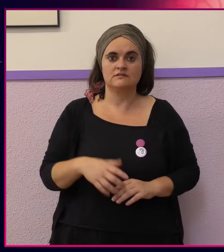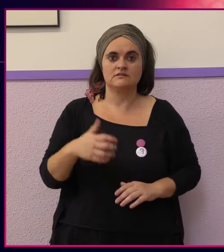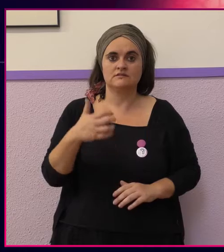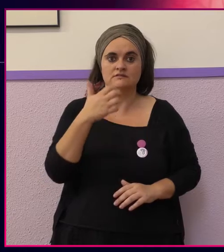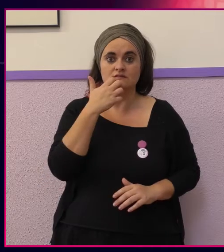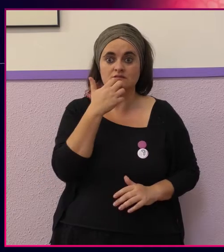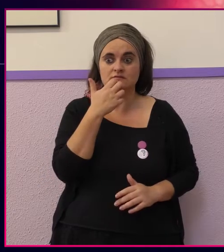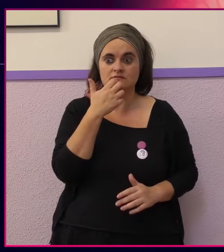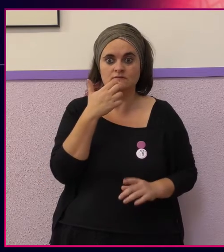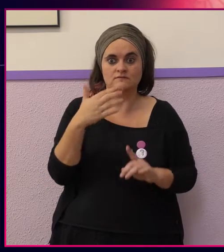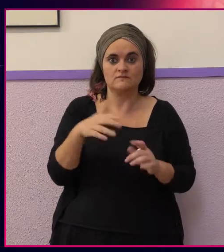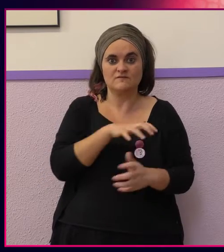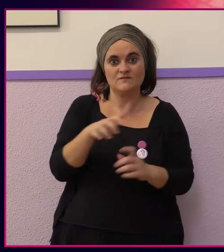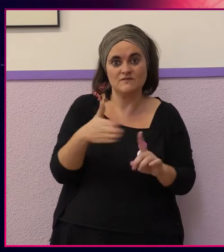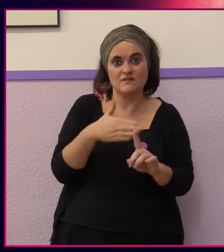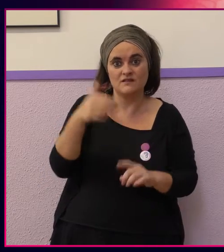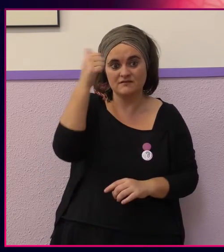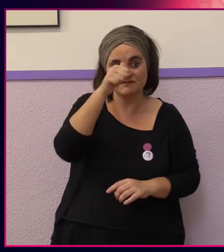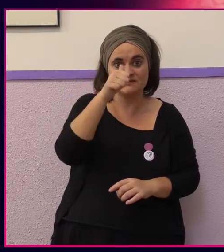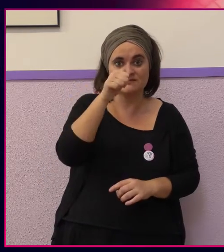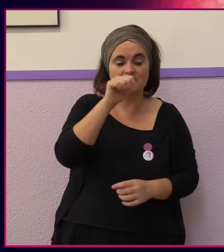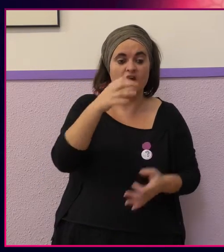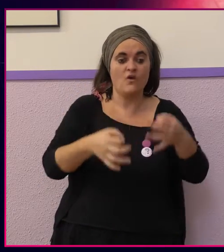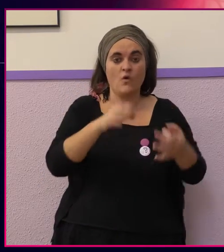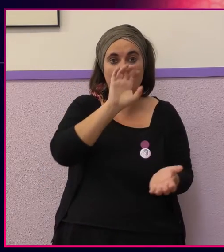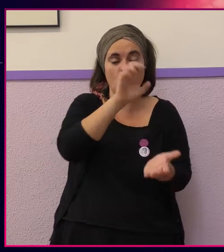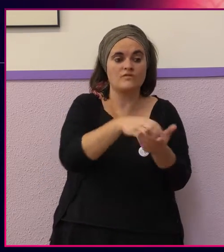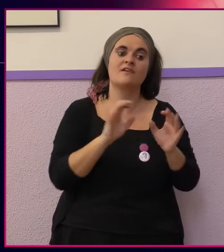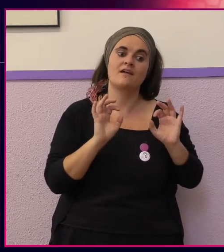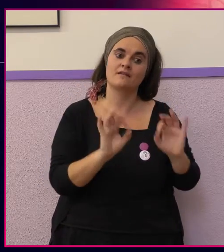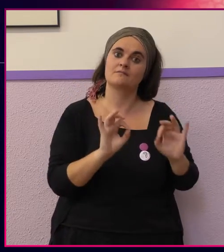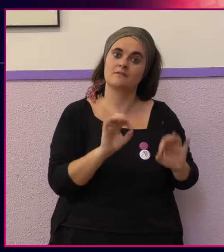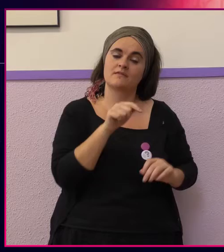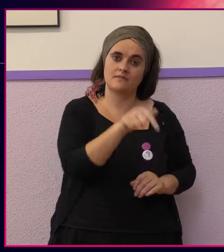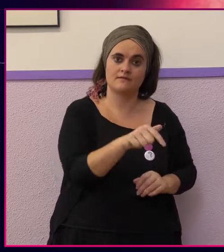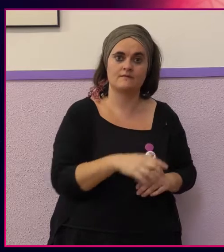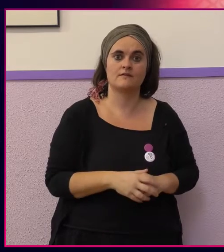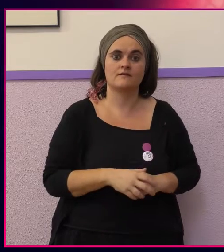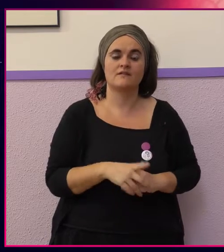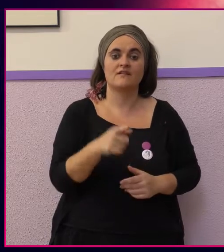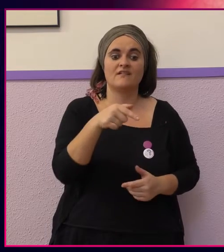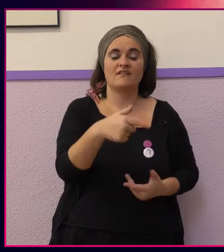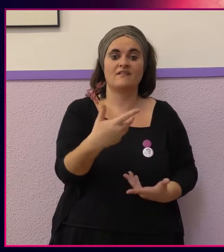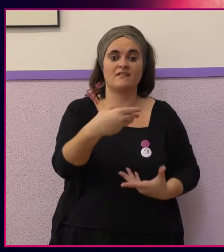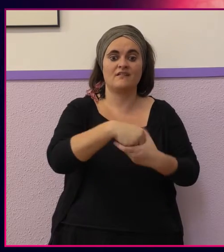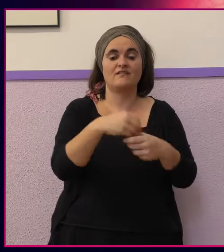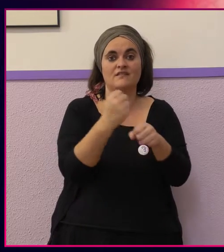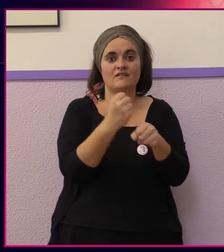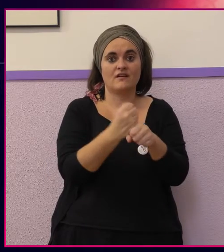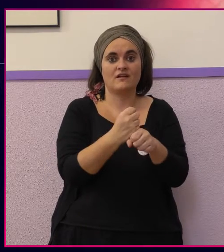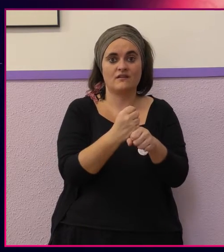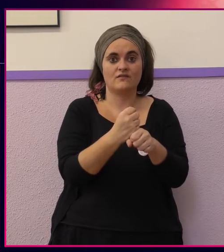con personal judicial y asistencial adecuadamente formado en género y como regla general